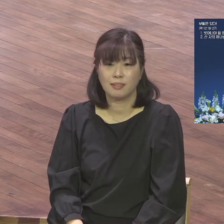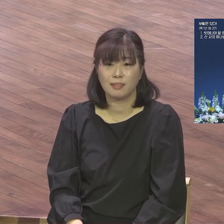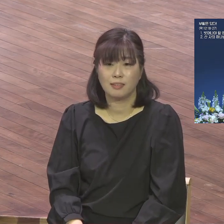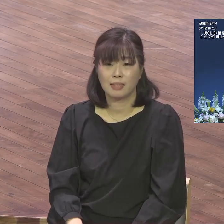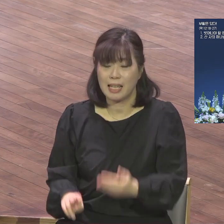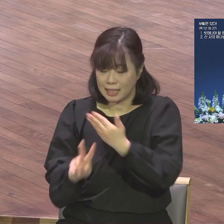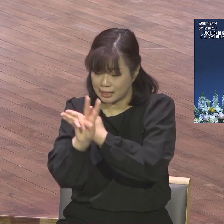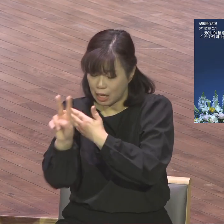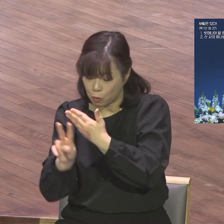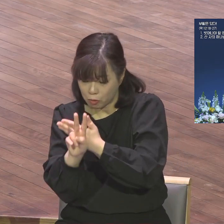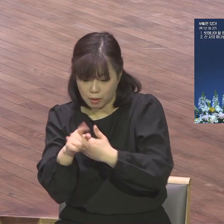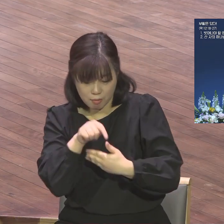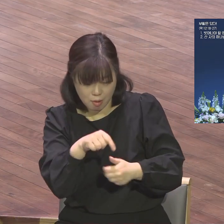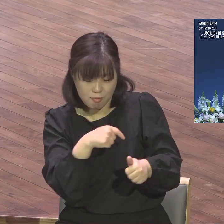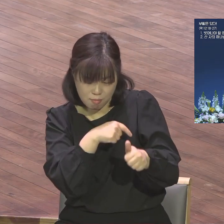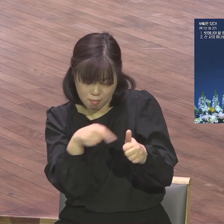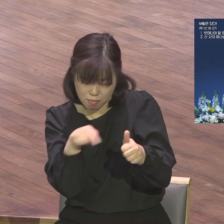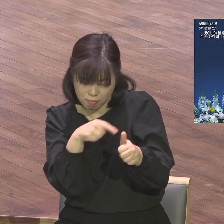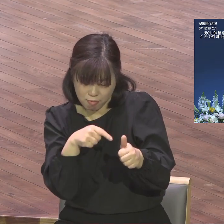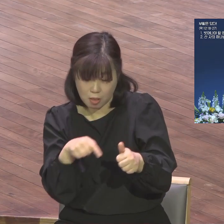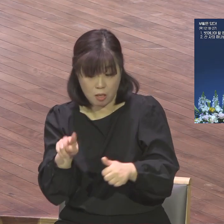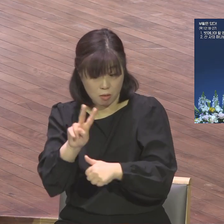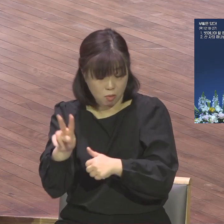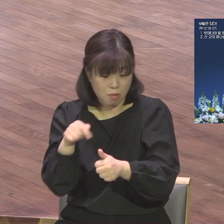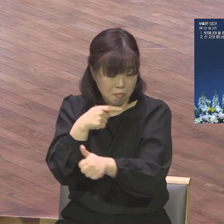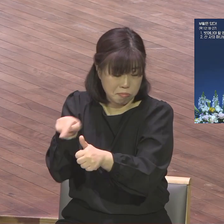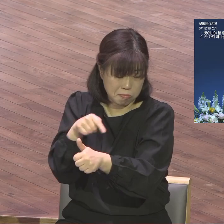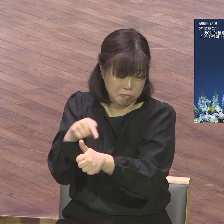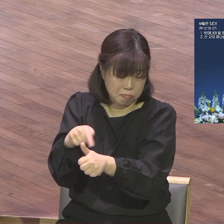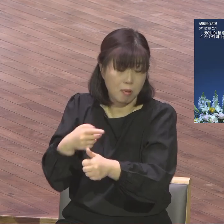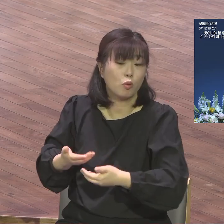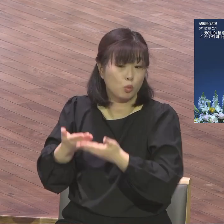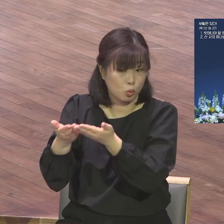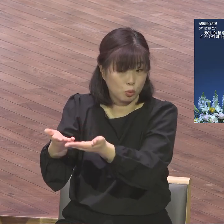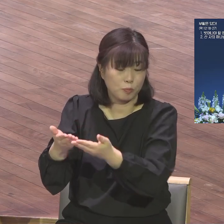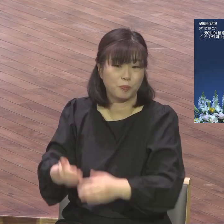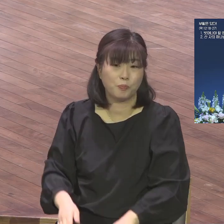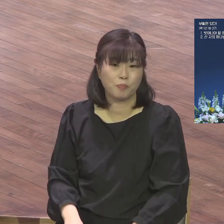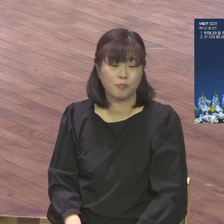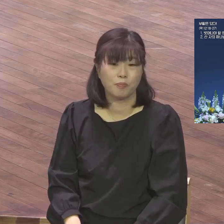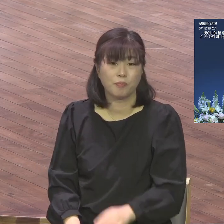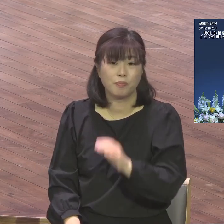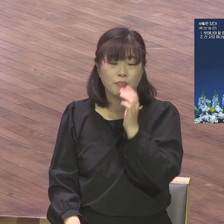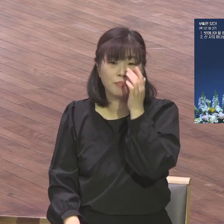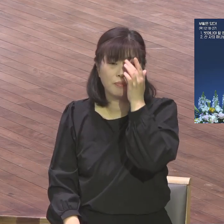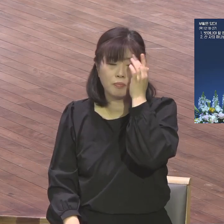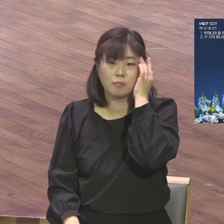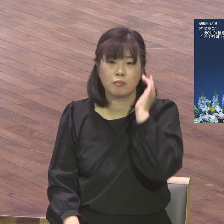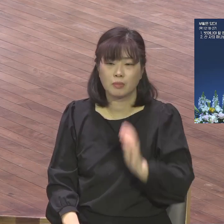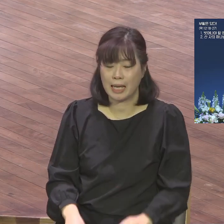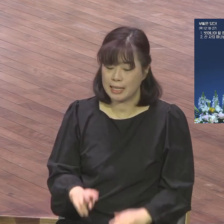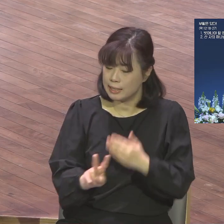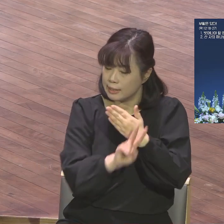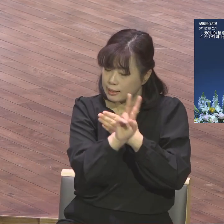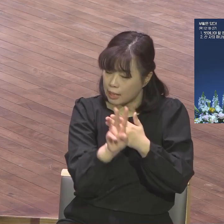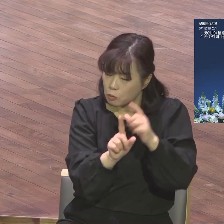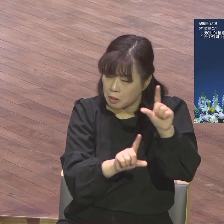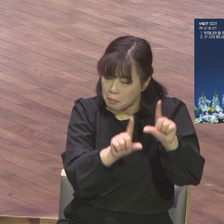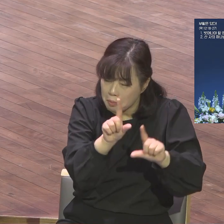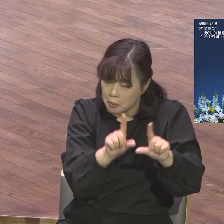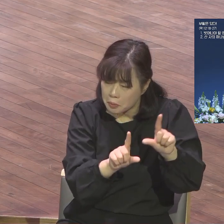가르쳐 주는 거예요. 오늘 본문에 보면 사두개 모습은 요즘 말하면 자유주의